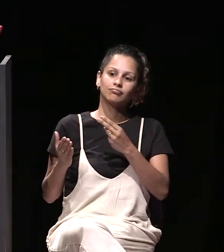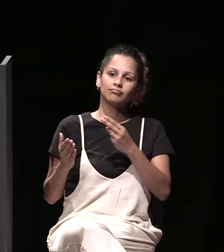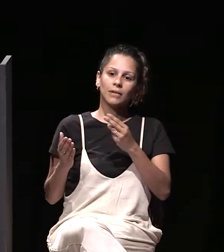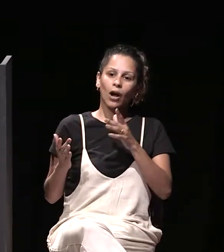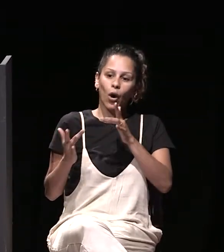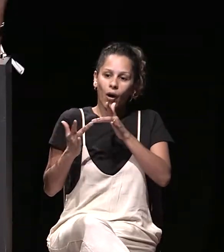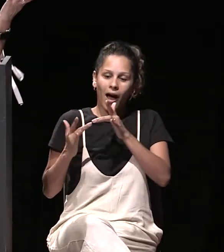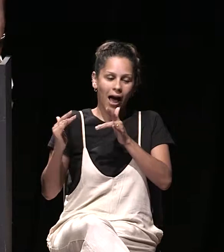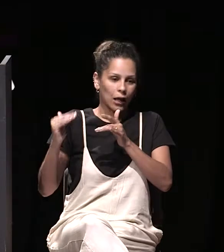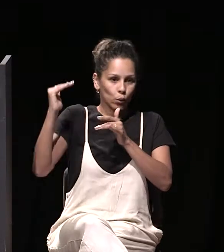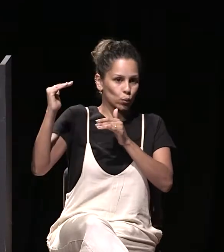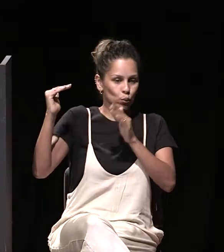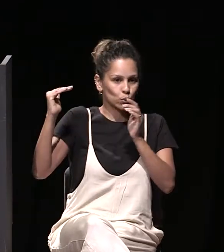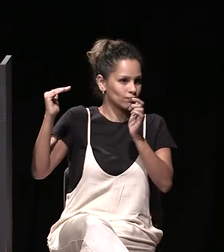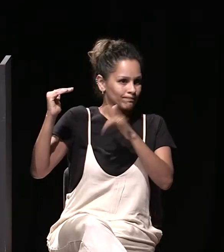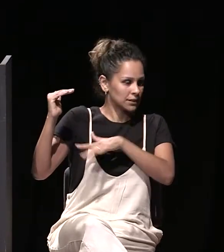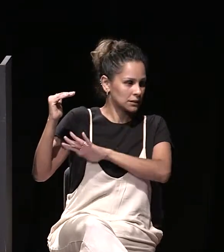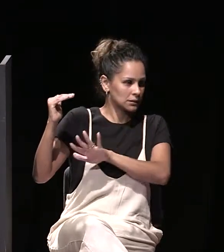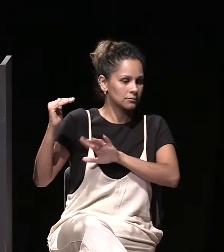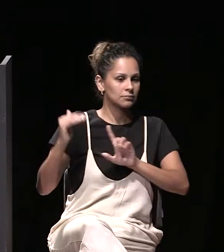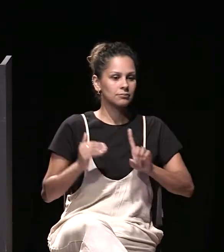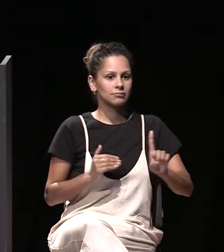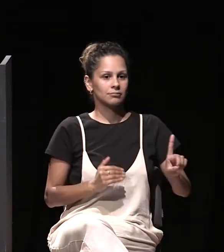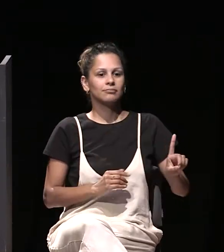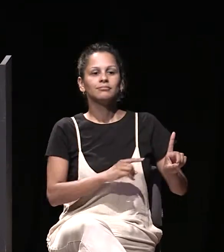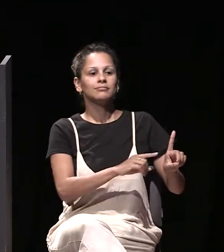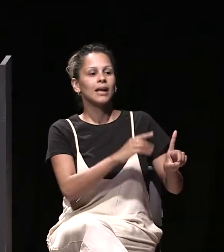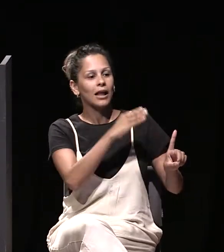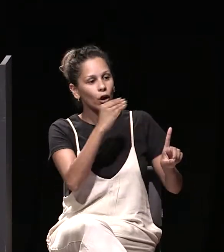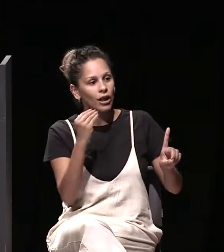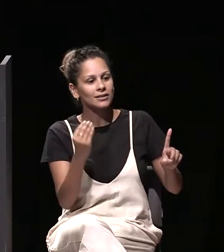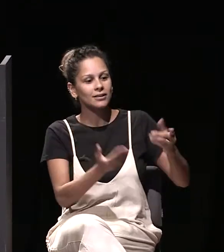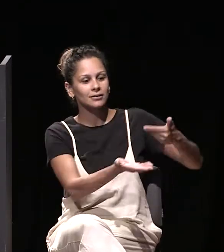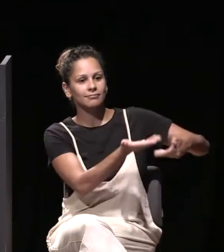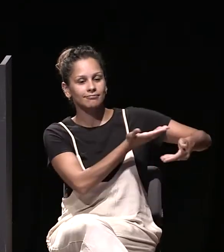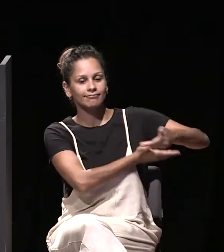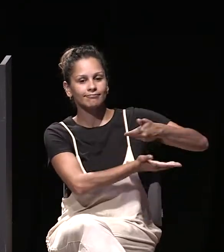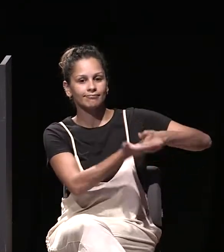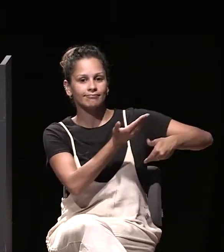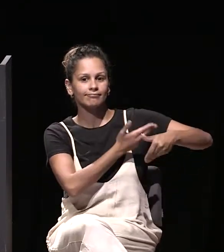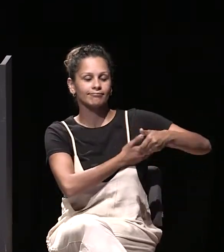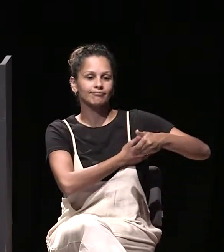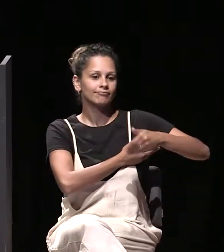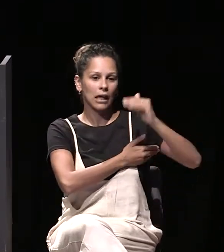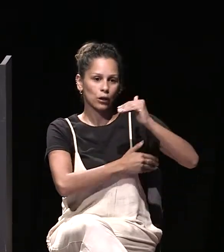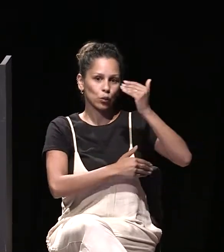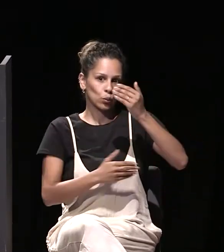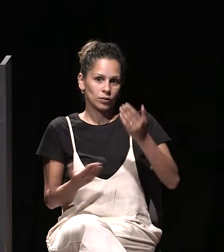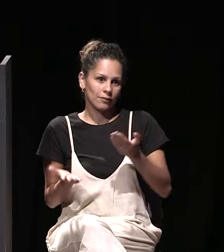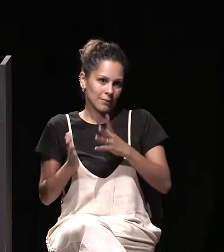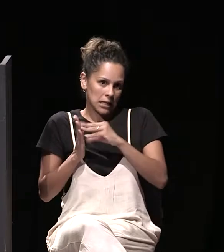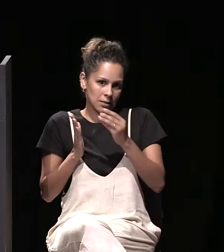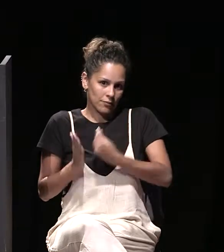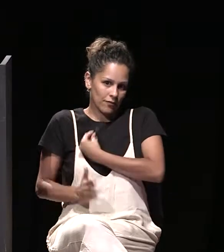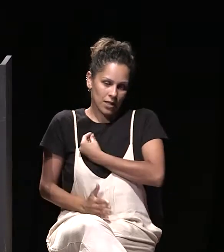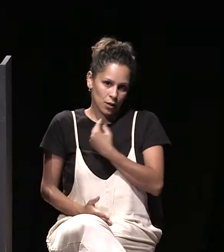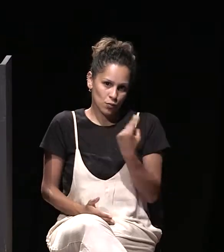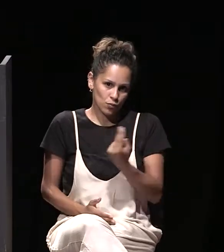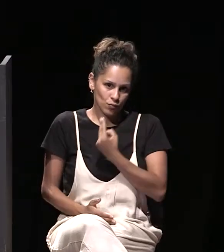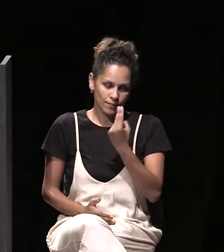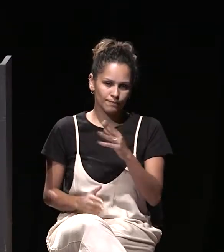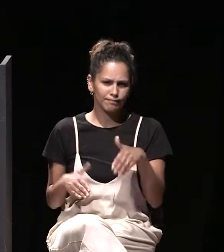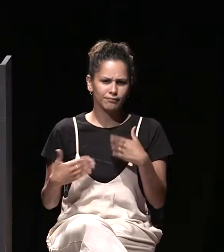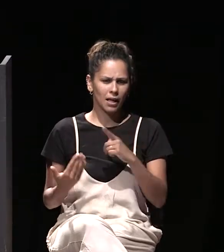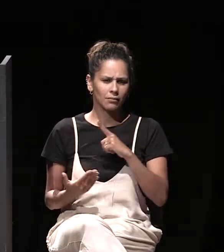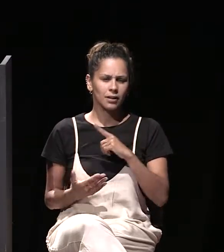ou para eu, adolescente, ter um apoio dos adultos para construir esse meu projeto de vida. Então,